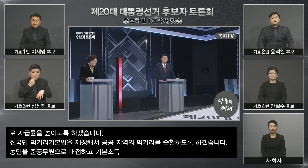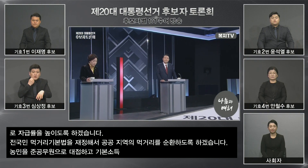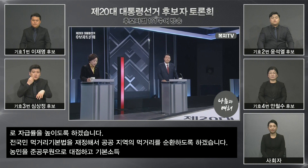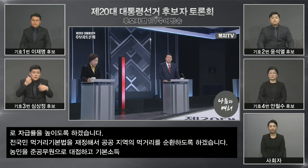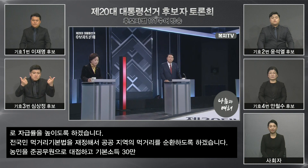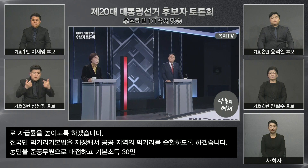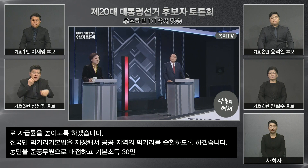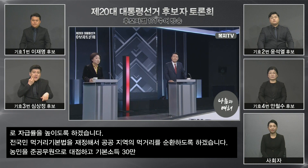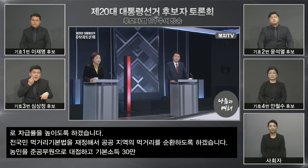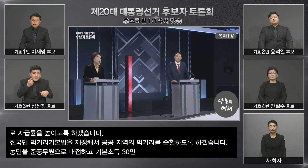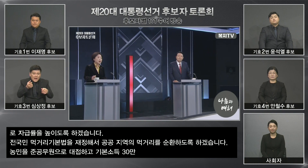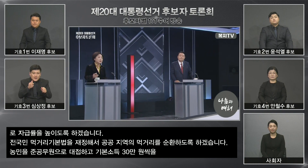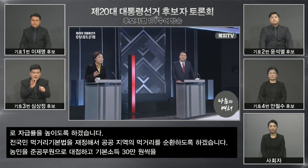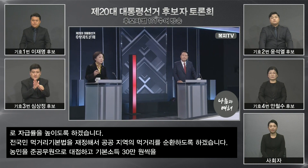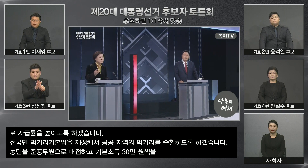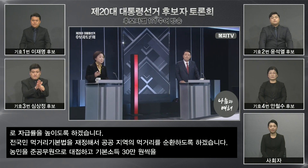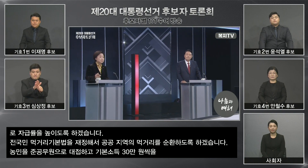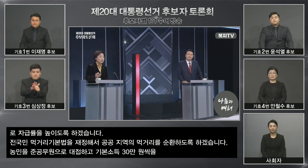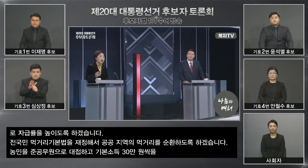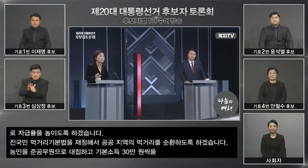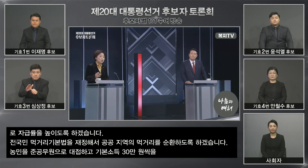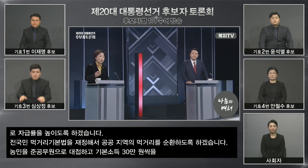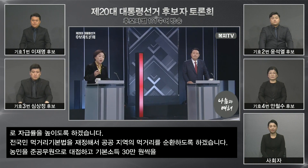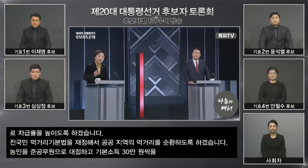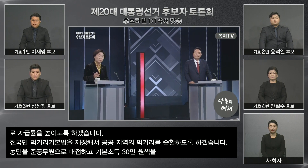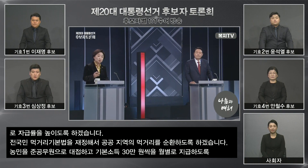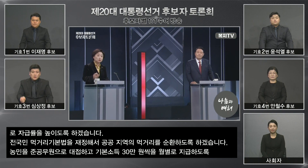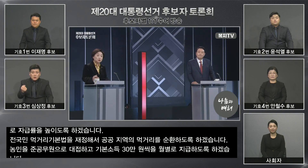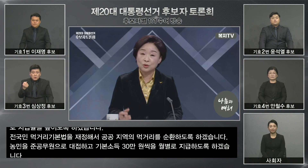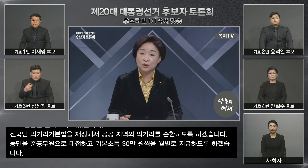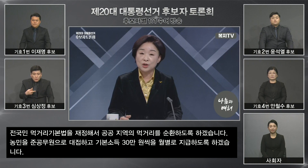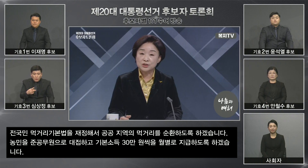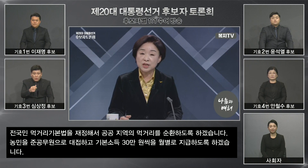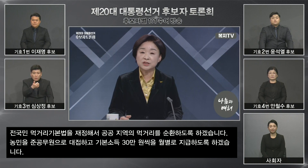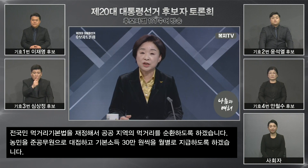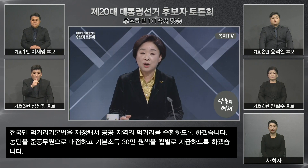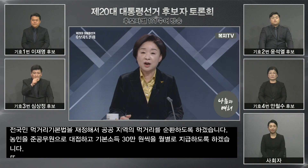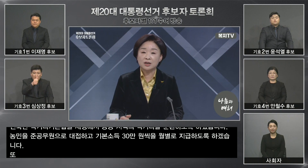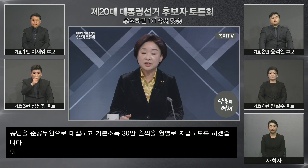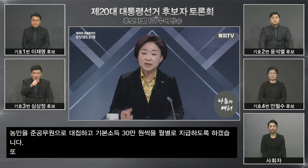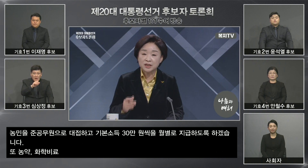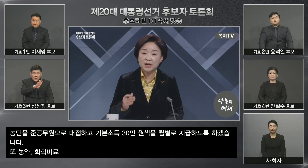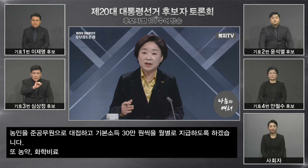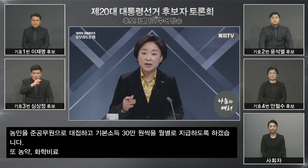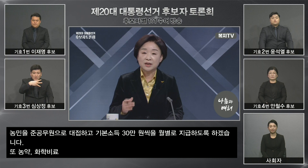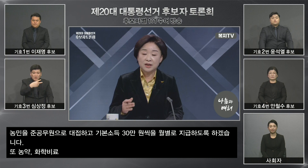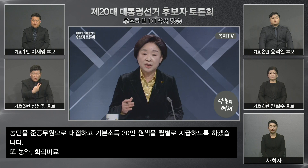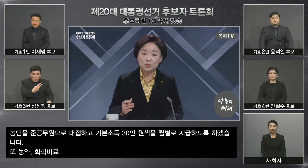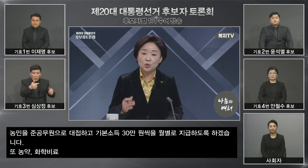지급하도록 하겠습니다. 또 농약, 화학비료 획기적으로 줄이고 생태